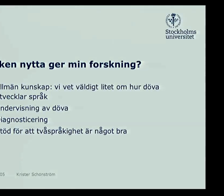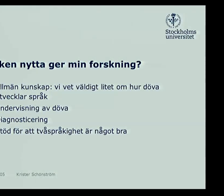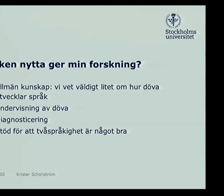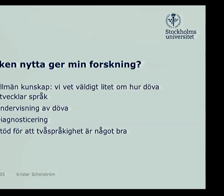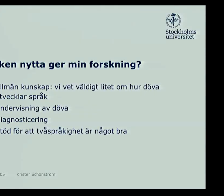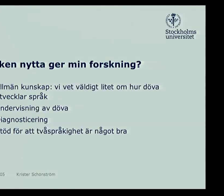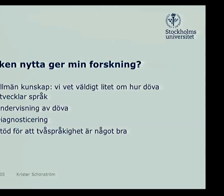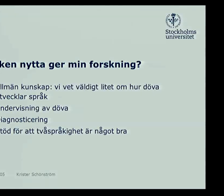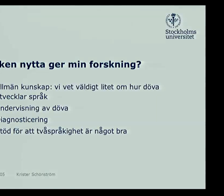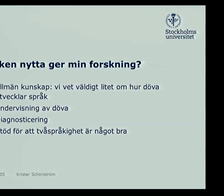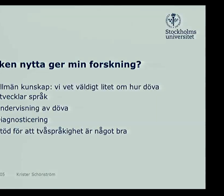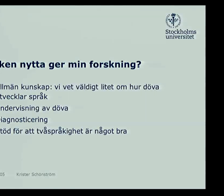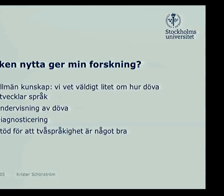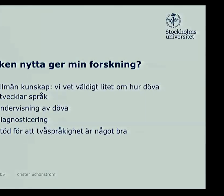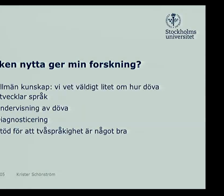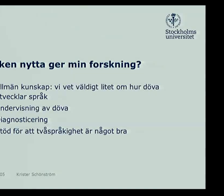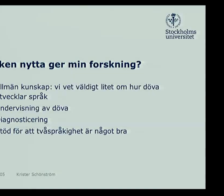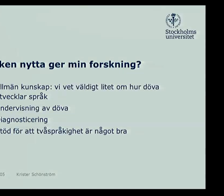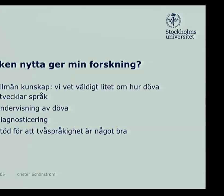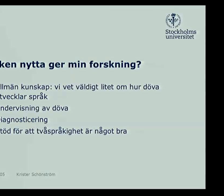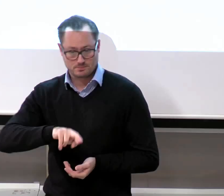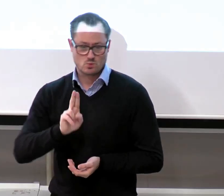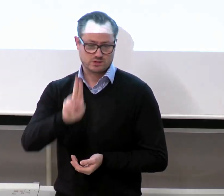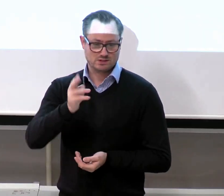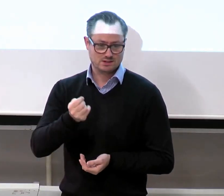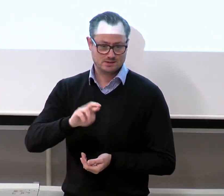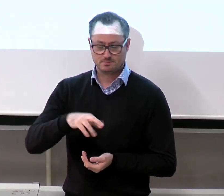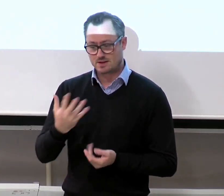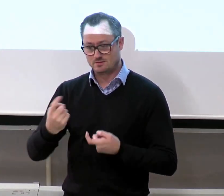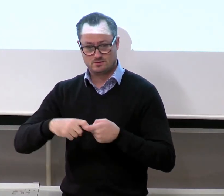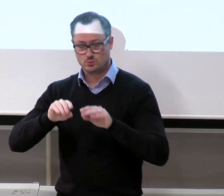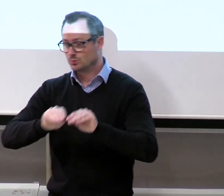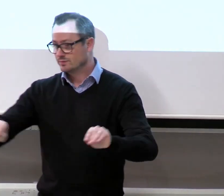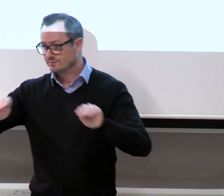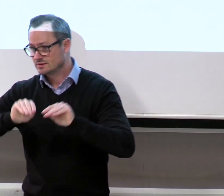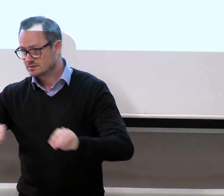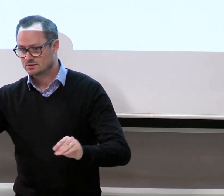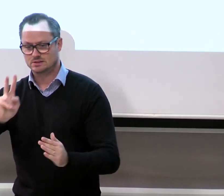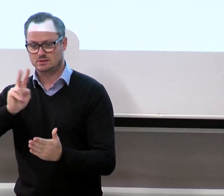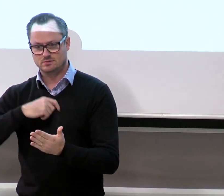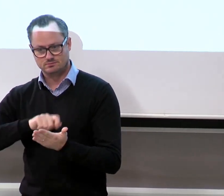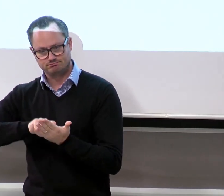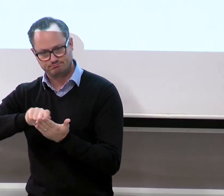veta att döva lär sig ett andra språk som hörande? Det kan man använda